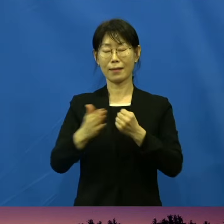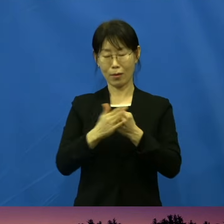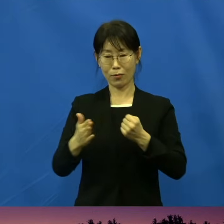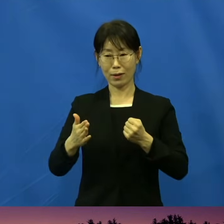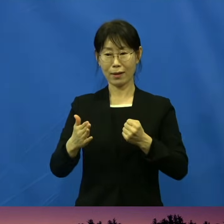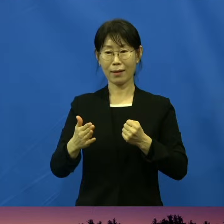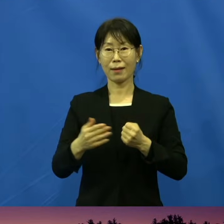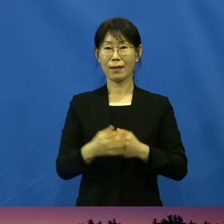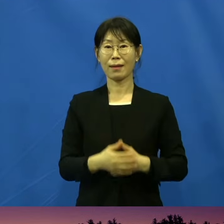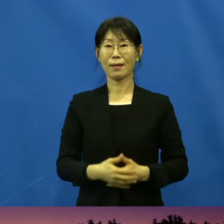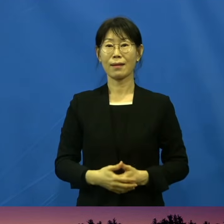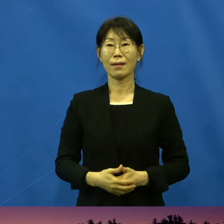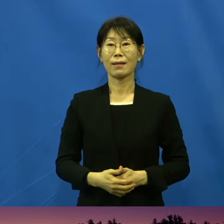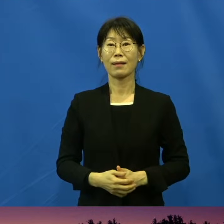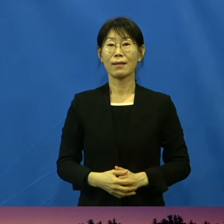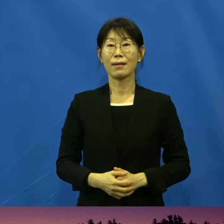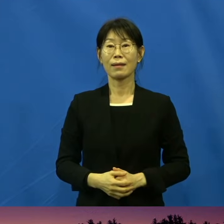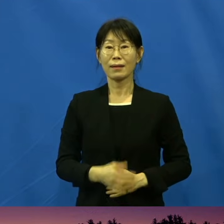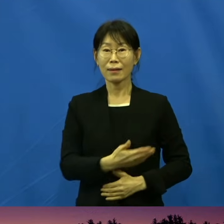거예요.